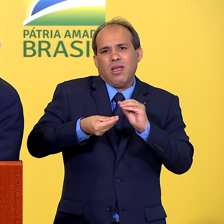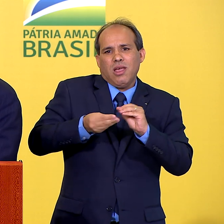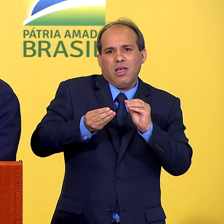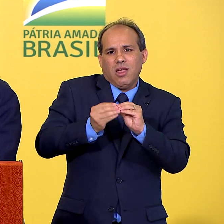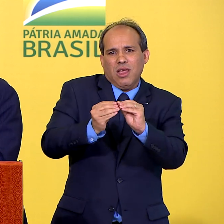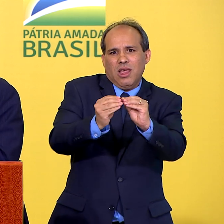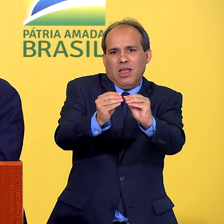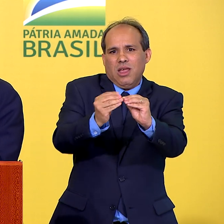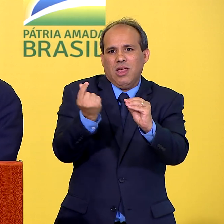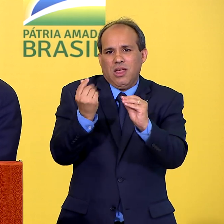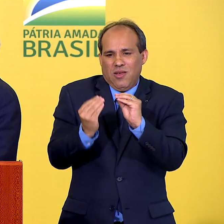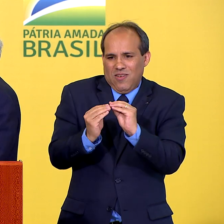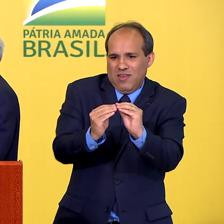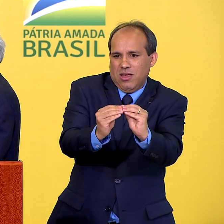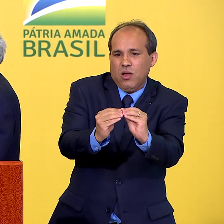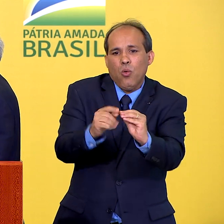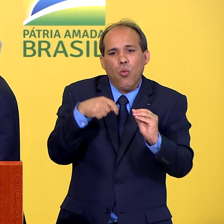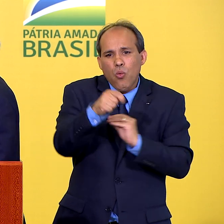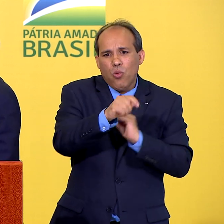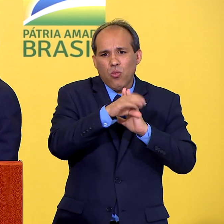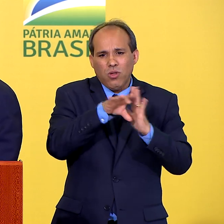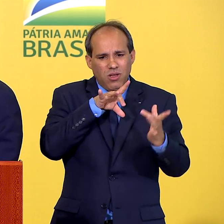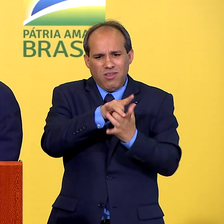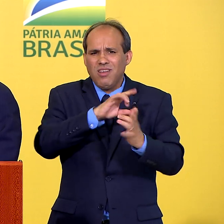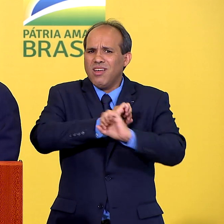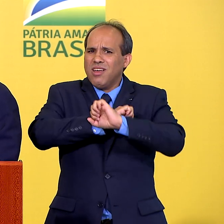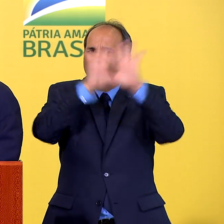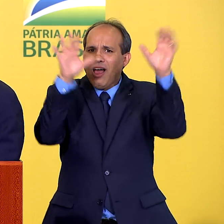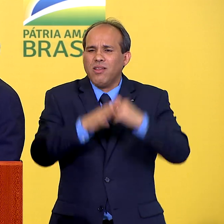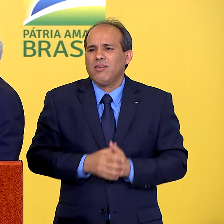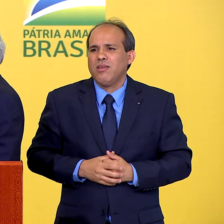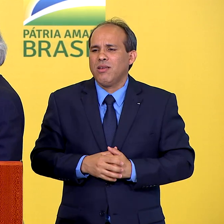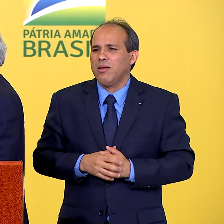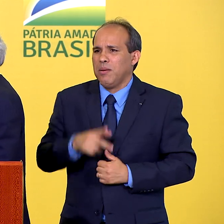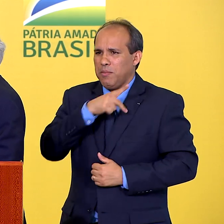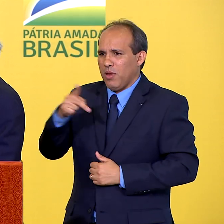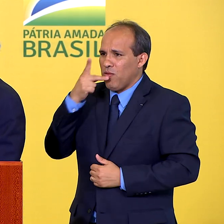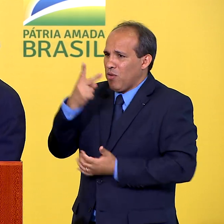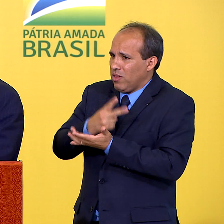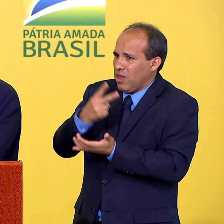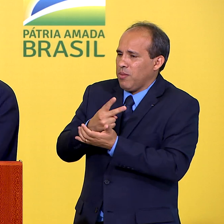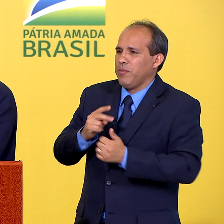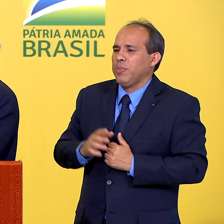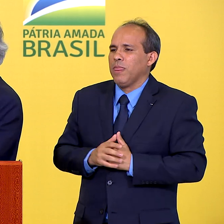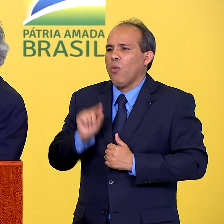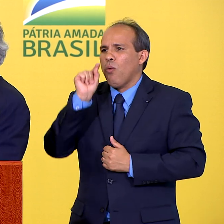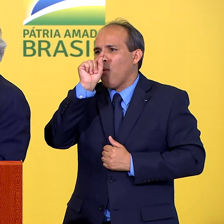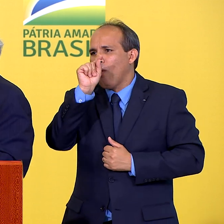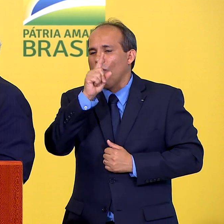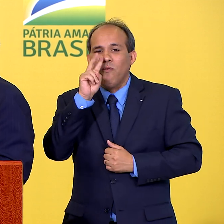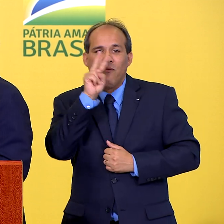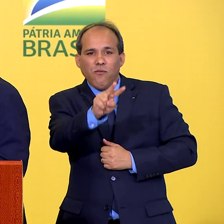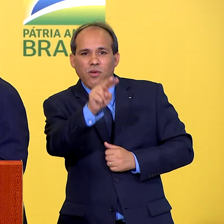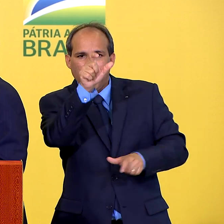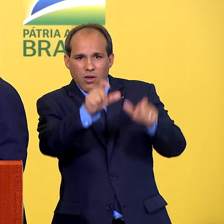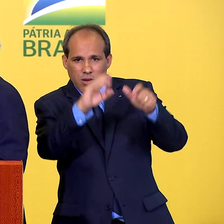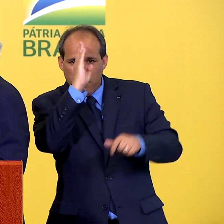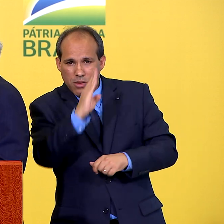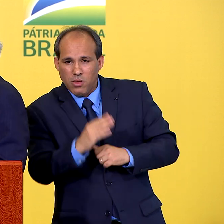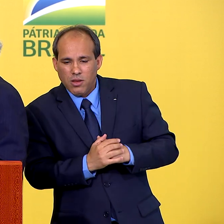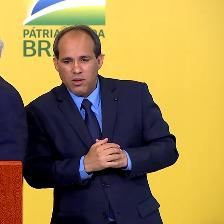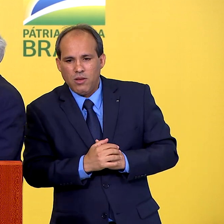sequência a um conceito que nós temos muito claro na nossa mão também, que o presidente sempre falou, que é o seguinte: vamos devolver aos brasileiros o que é dos